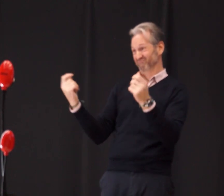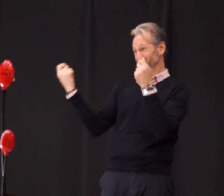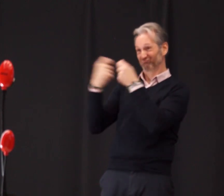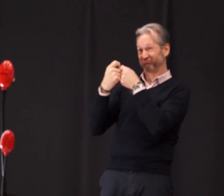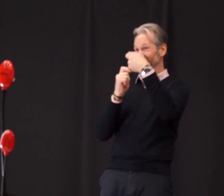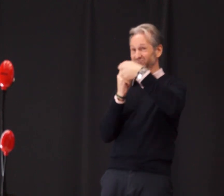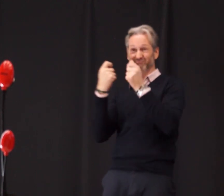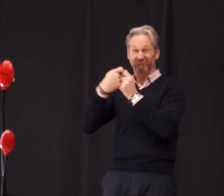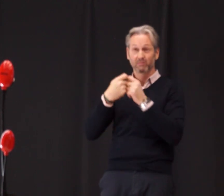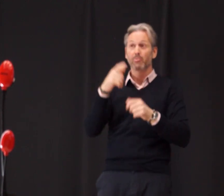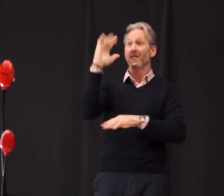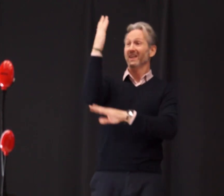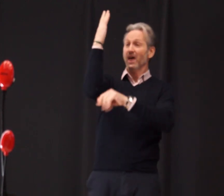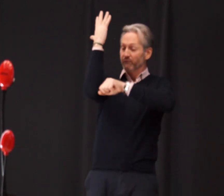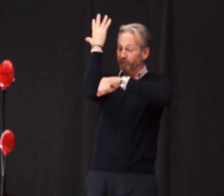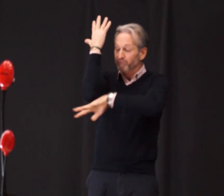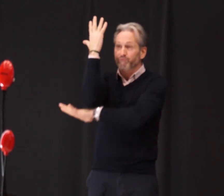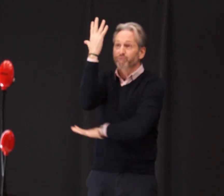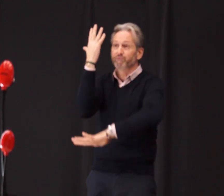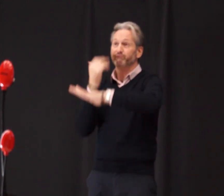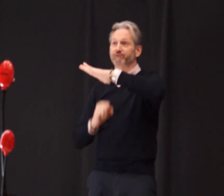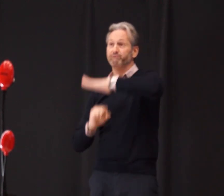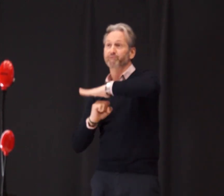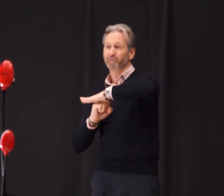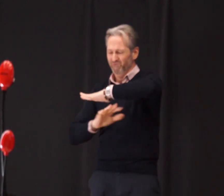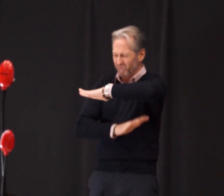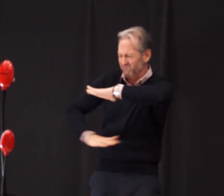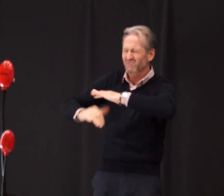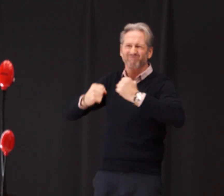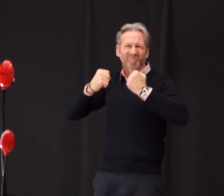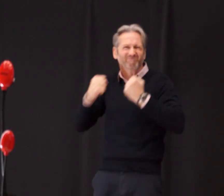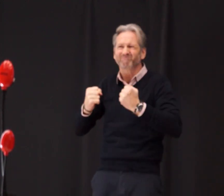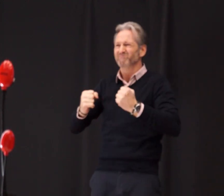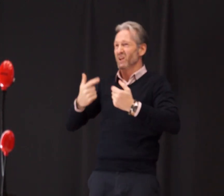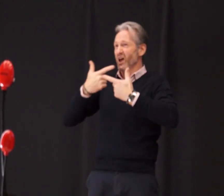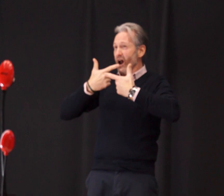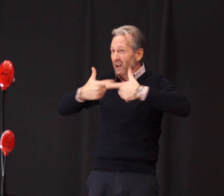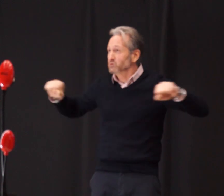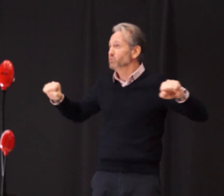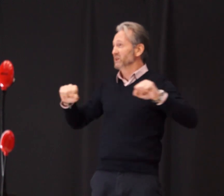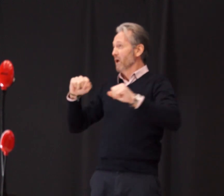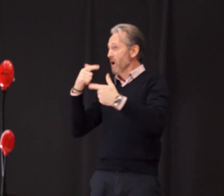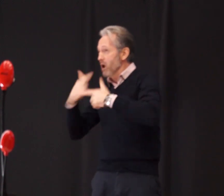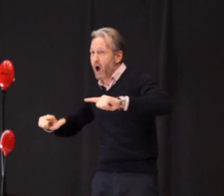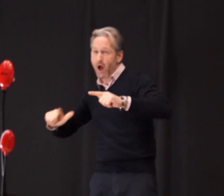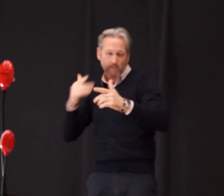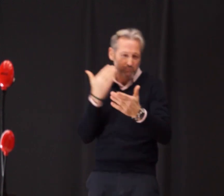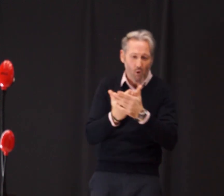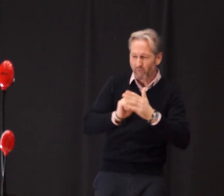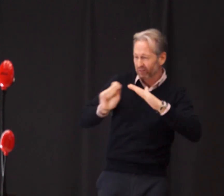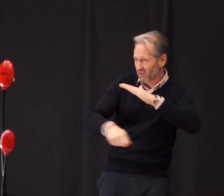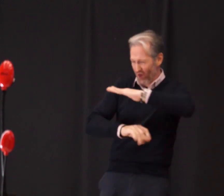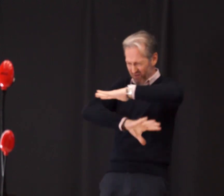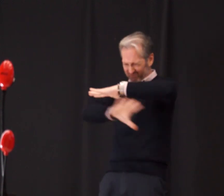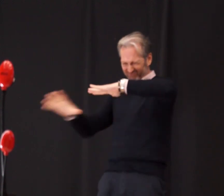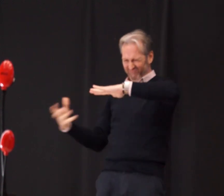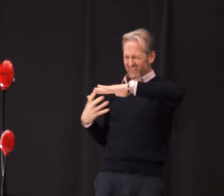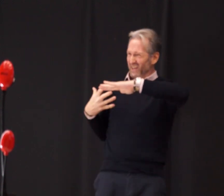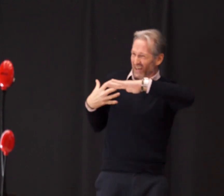exactement la même image. Et effectivement, un arbre a des racines. Et les racines, ce sont tous